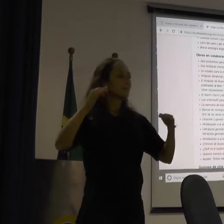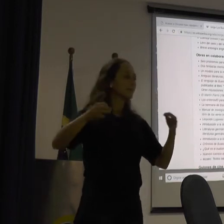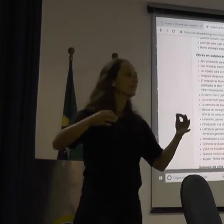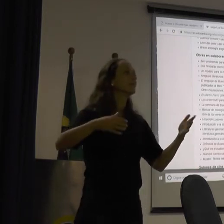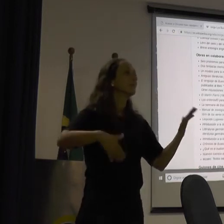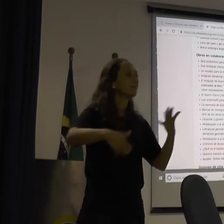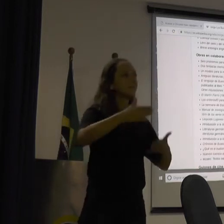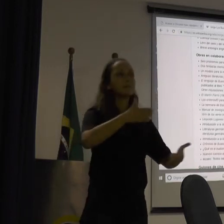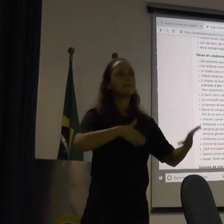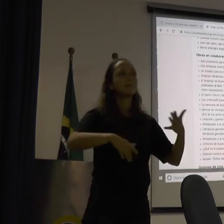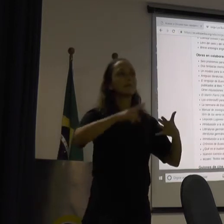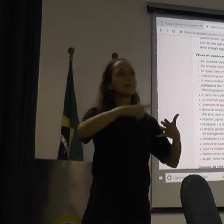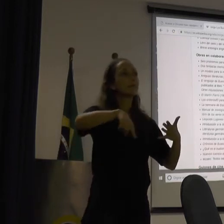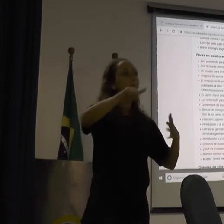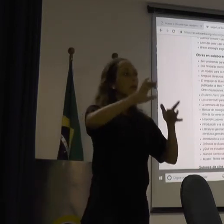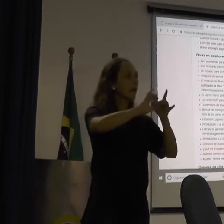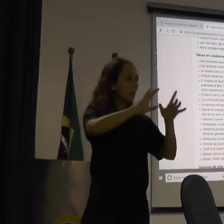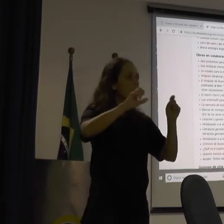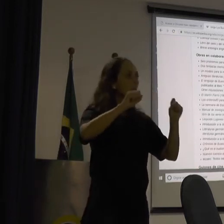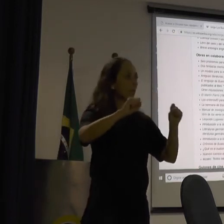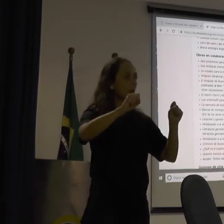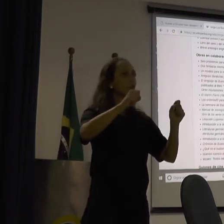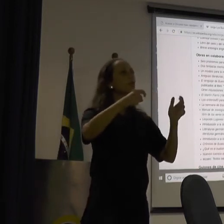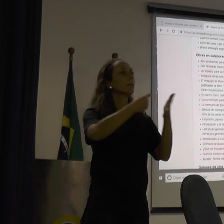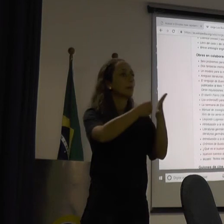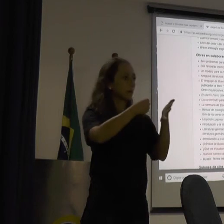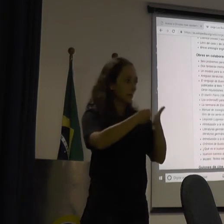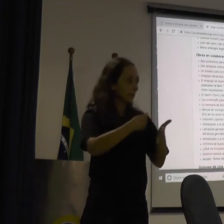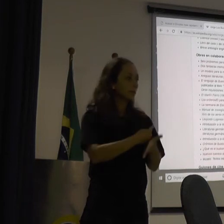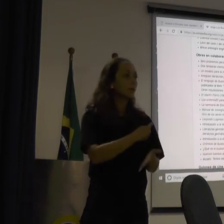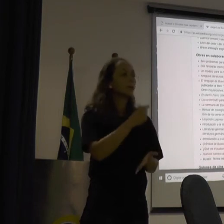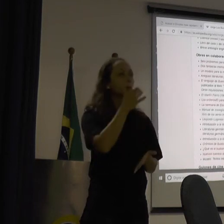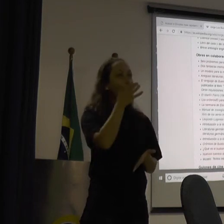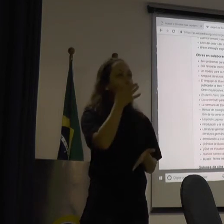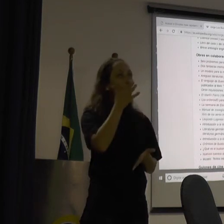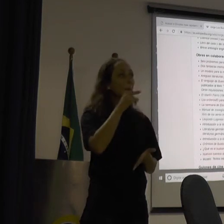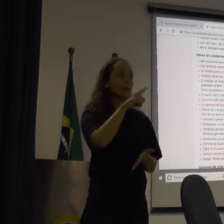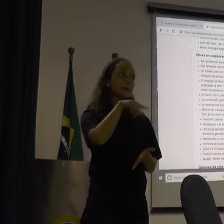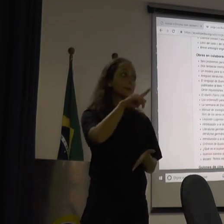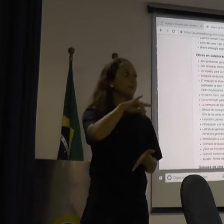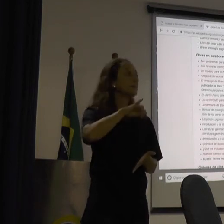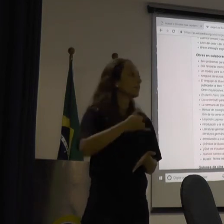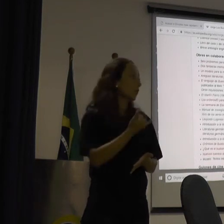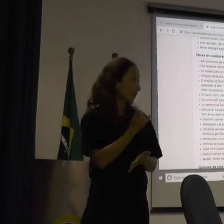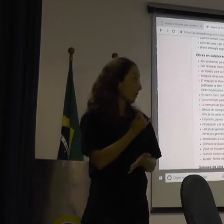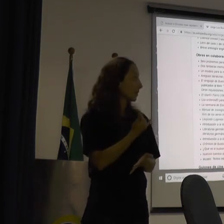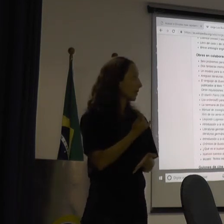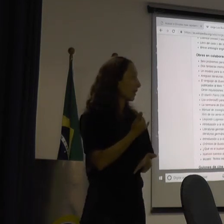abrir para perguntas, então, quem quiser aproveitar o momento, não hesitem.